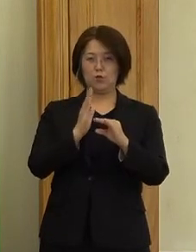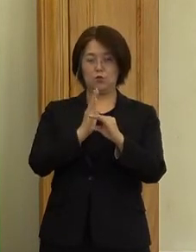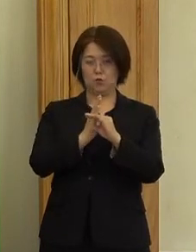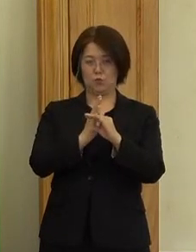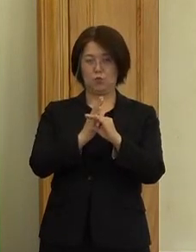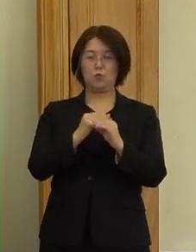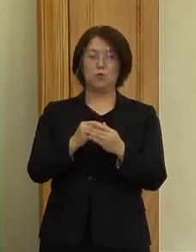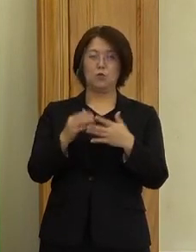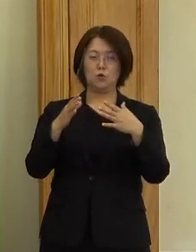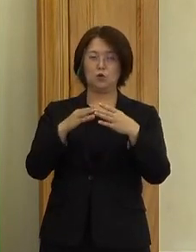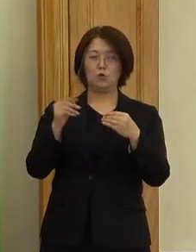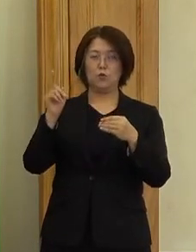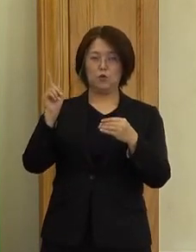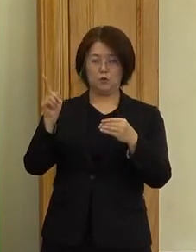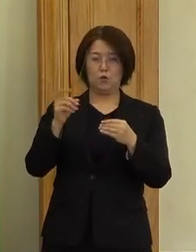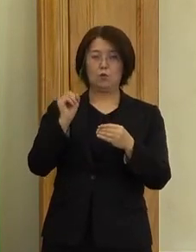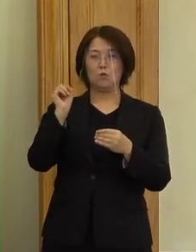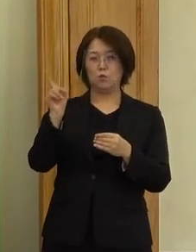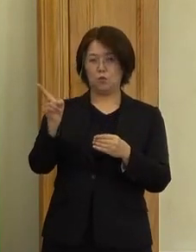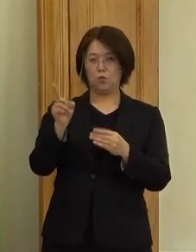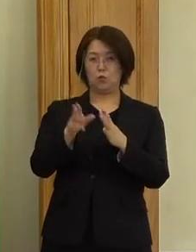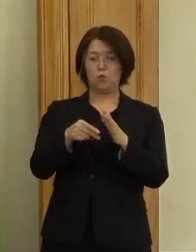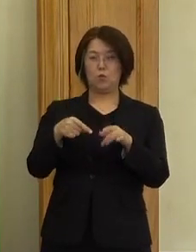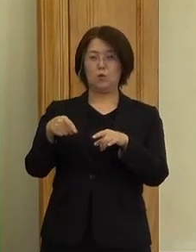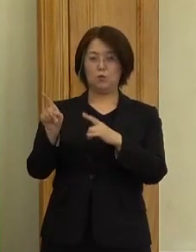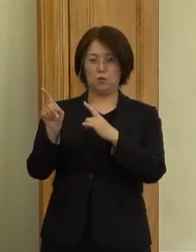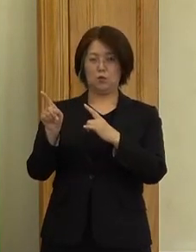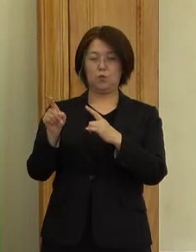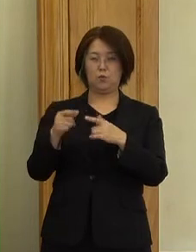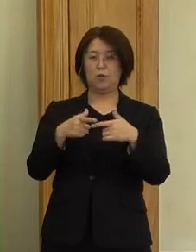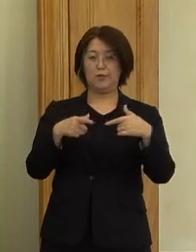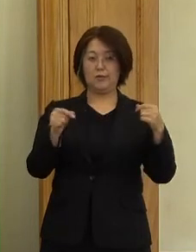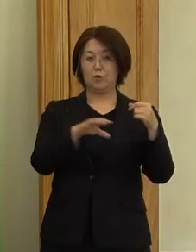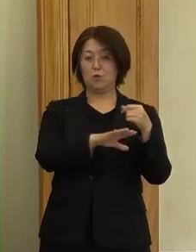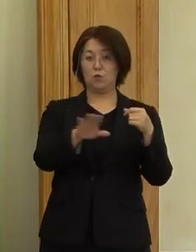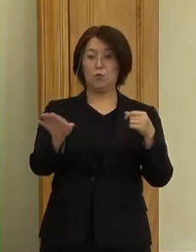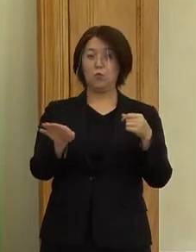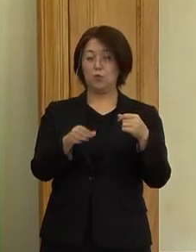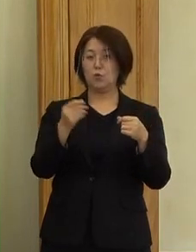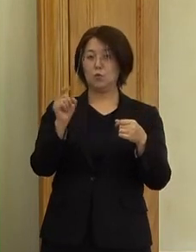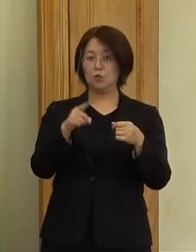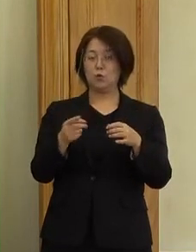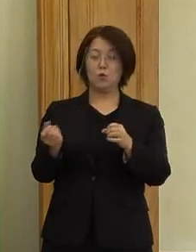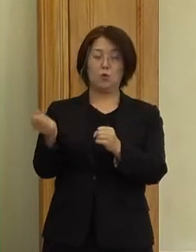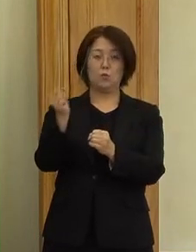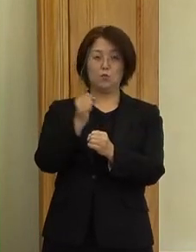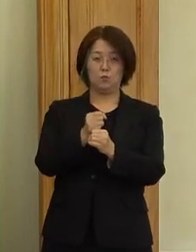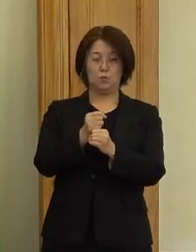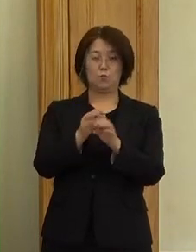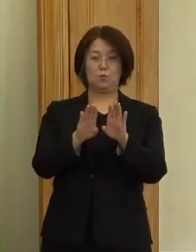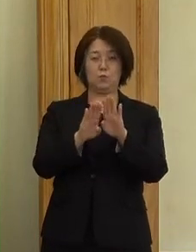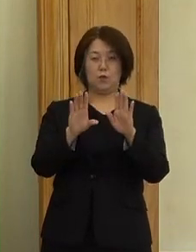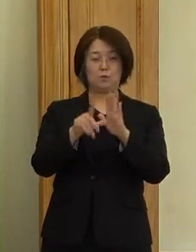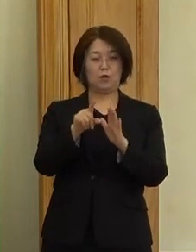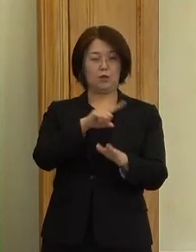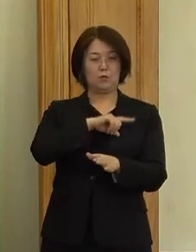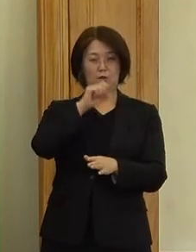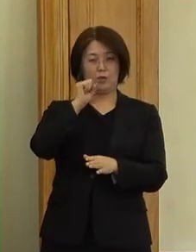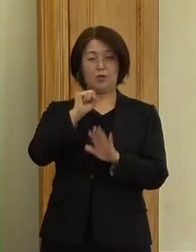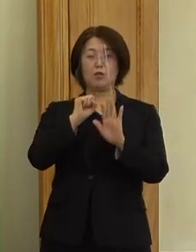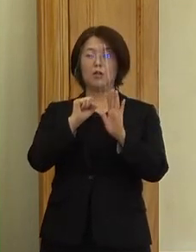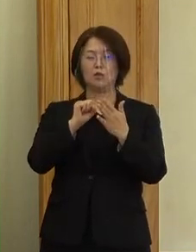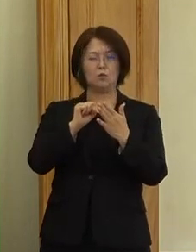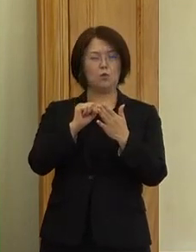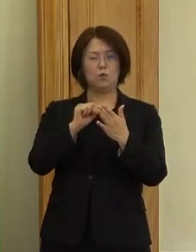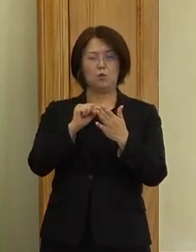本来は国の GoTo トラベルも全国大のものがまた復活をすれば、一番良いとは思うのですが、ま